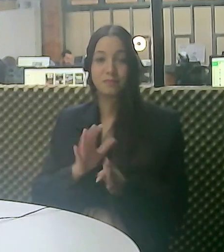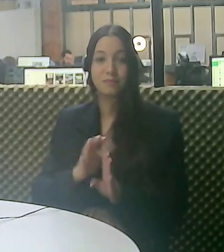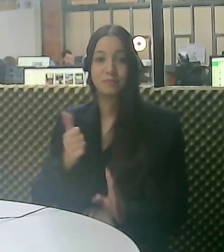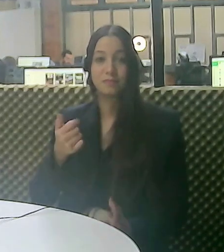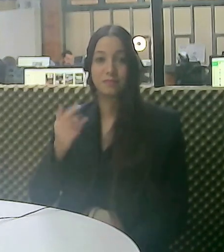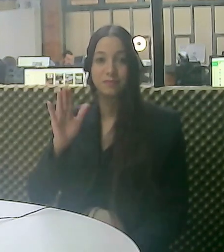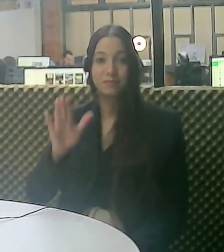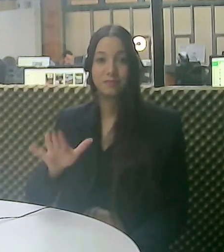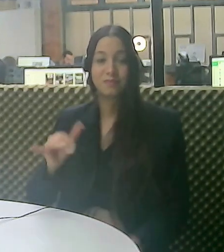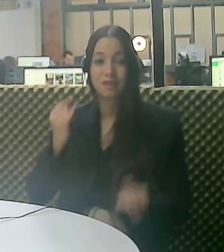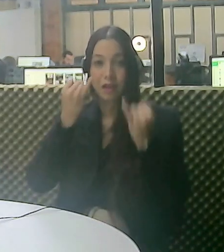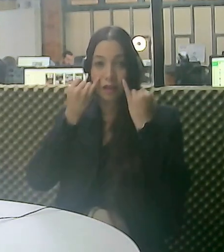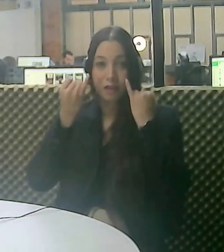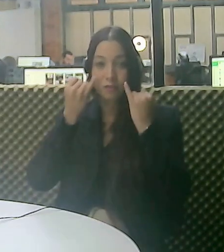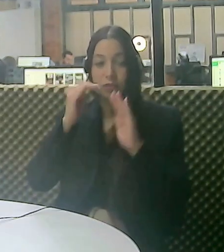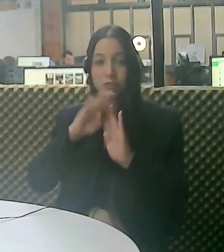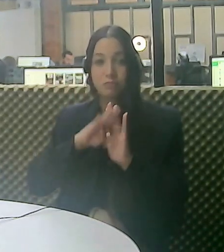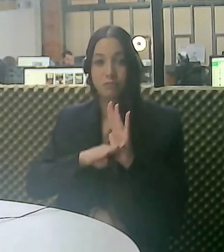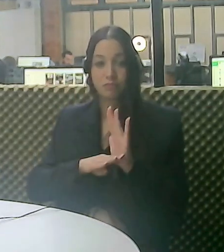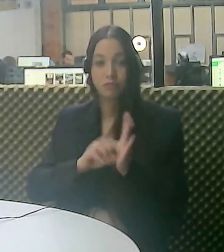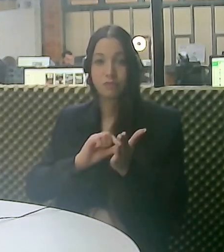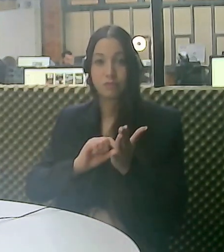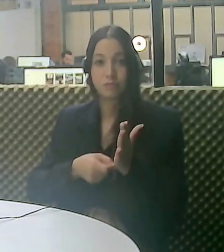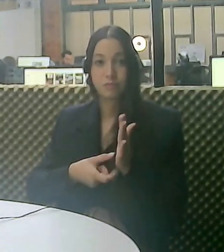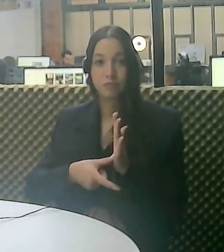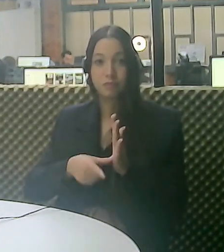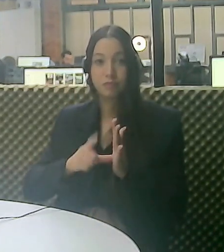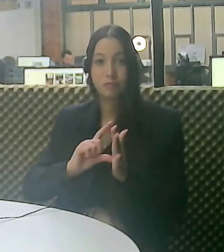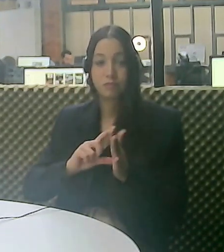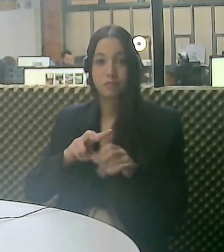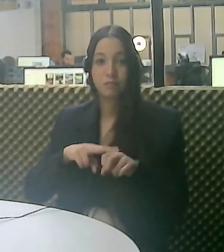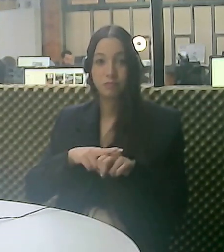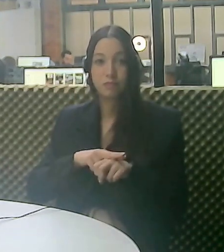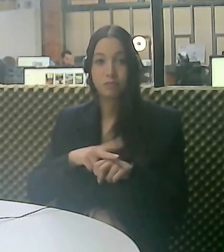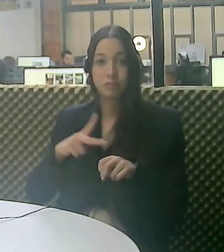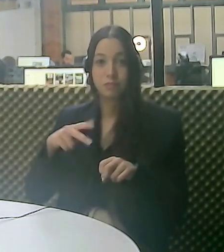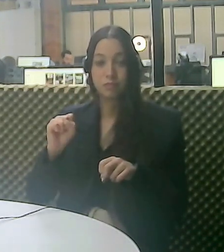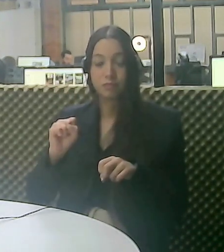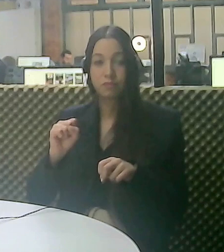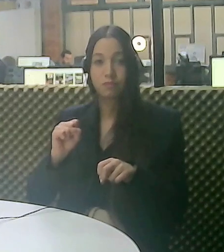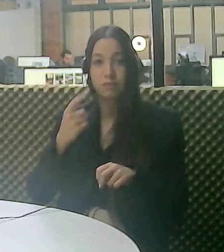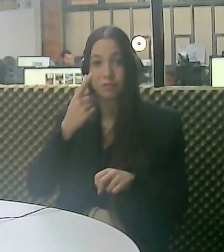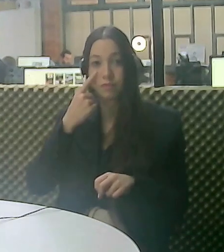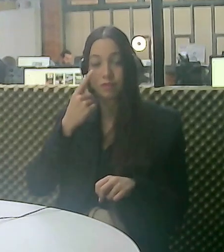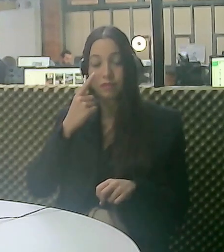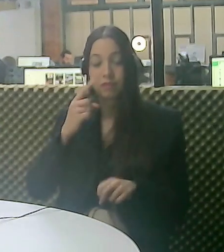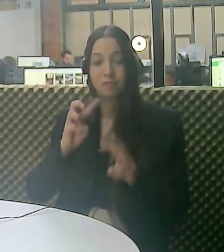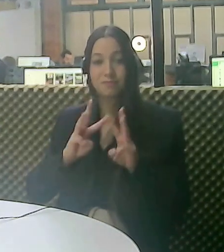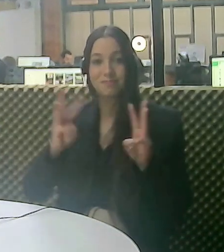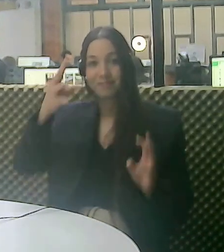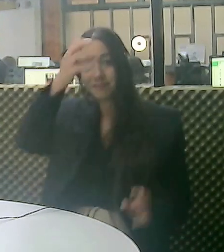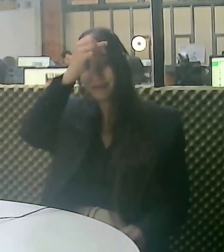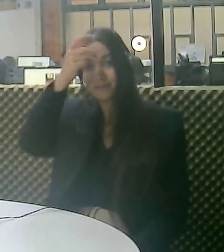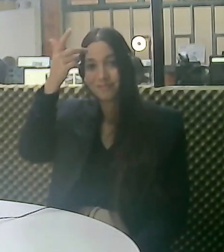tarde. Mais informações sobre o cadastro pré-cirúrgico e pós-cirúrgico você encontra no portal da